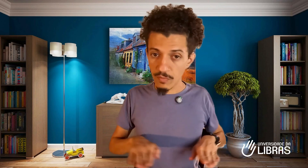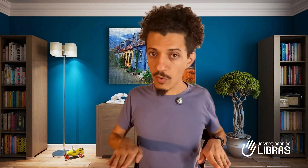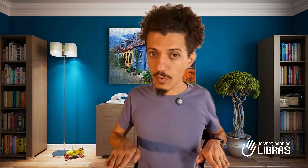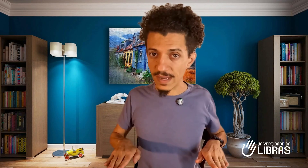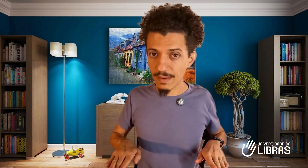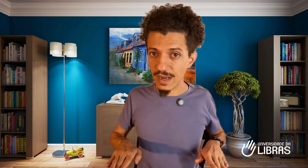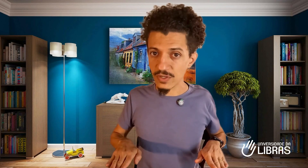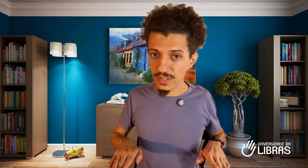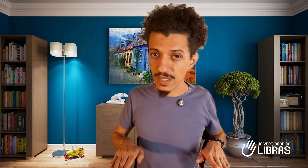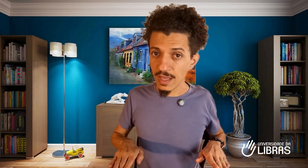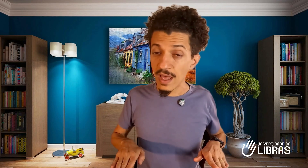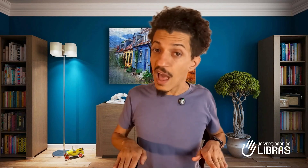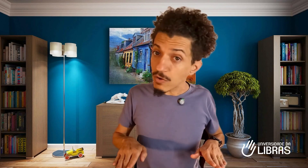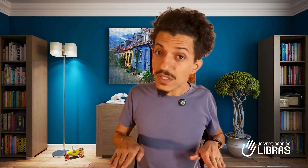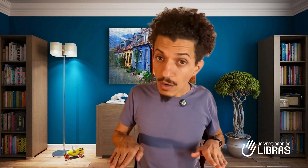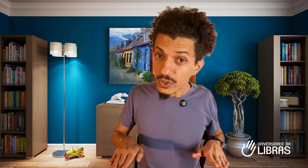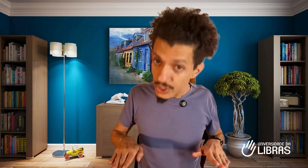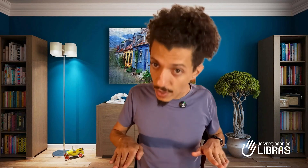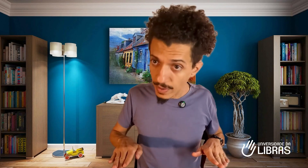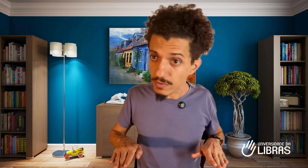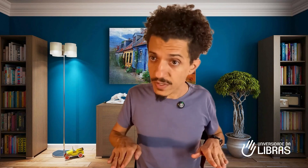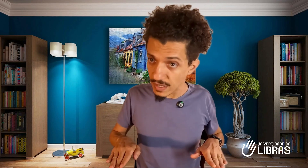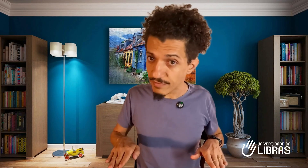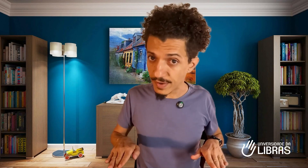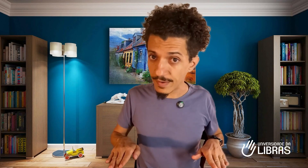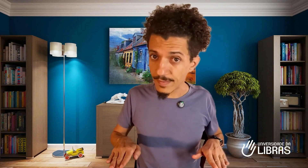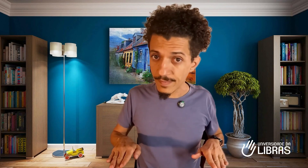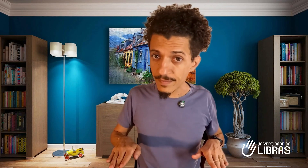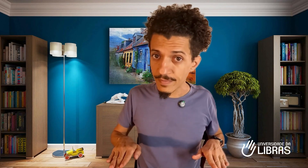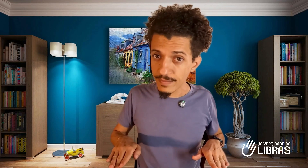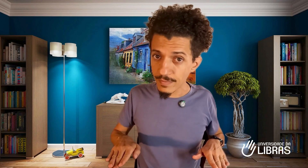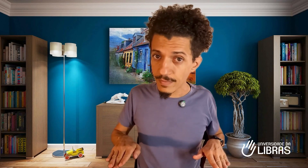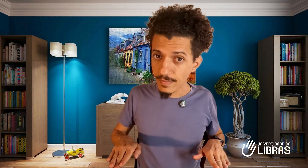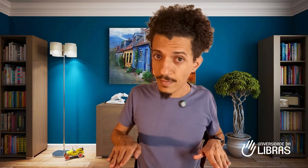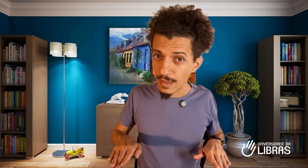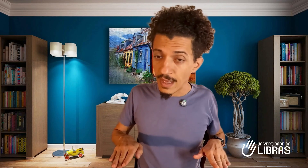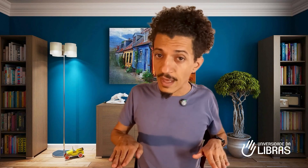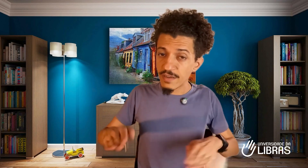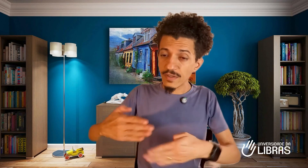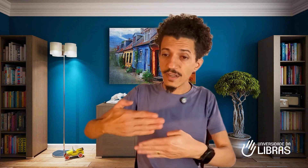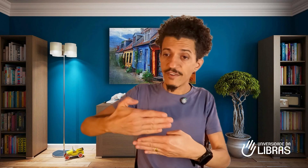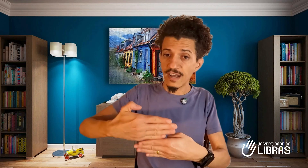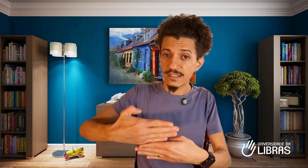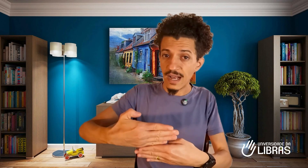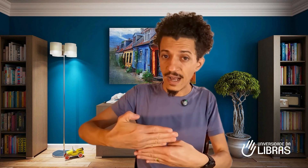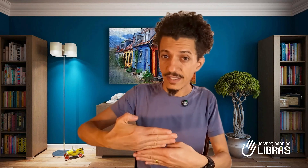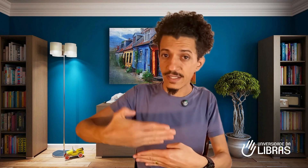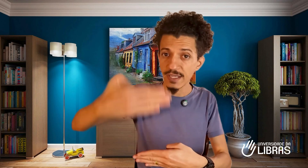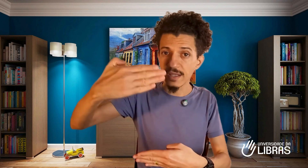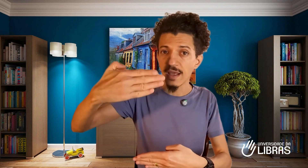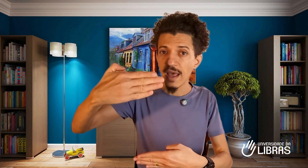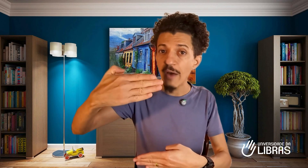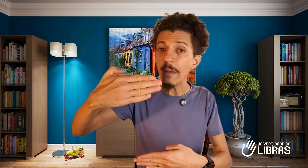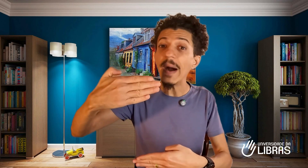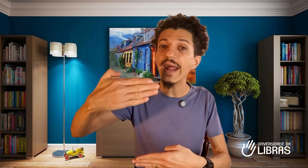chão e um pouco mais abaixo assim, é o sinal de chão, inclusive. Se você faz assim, é uma